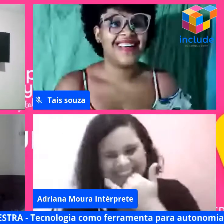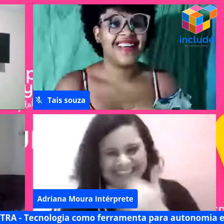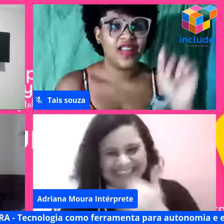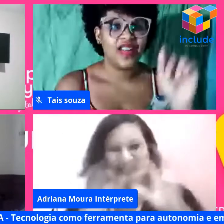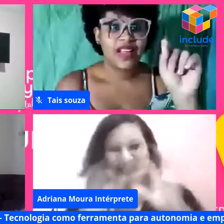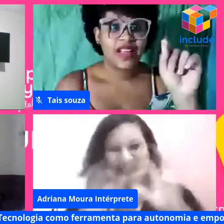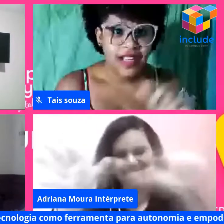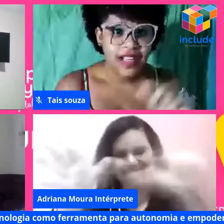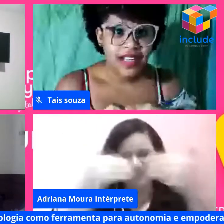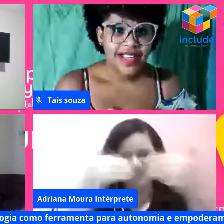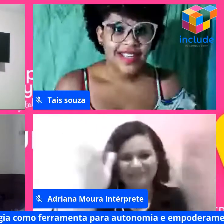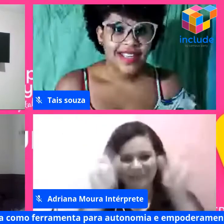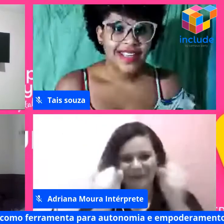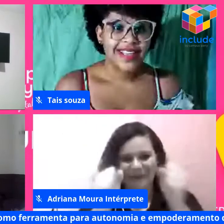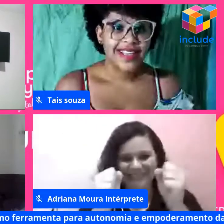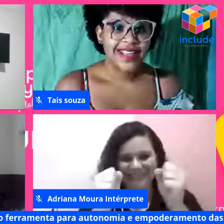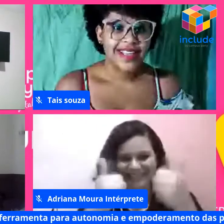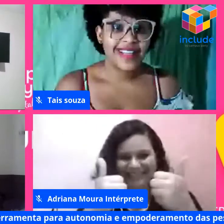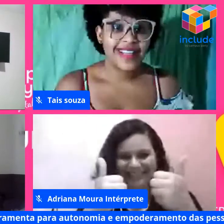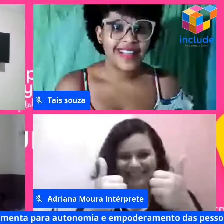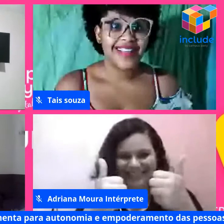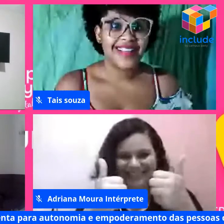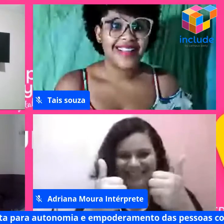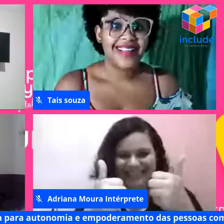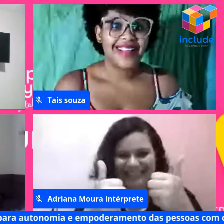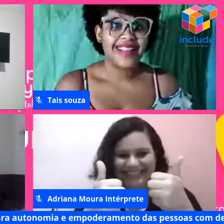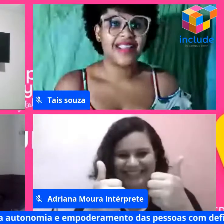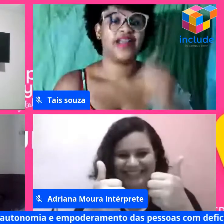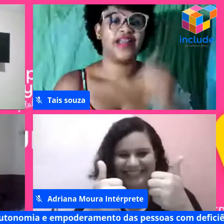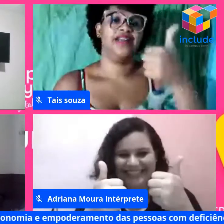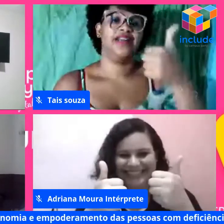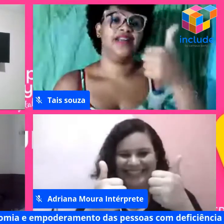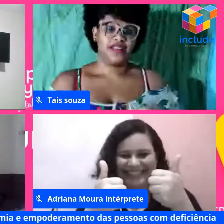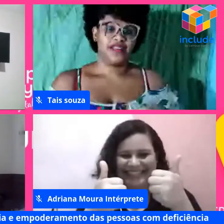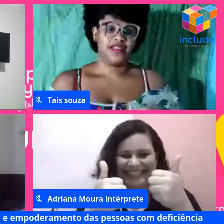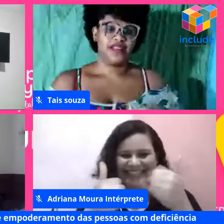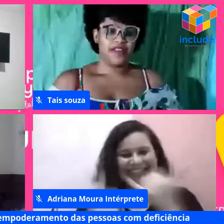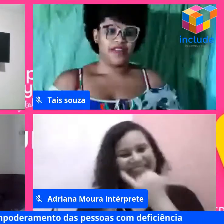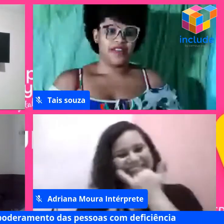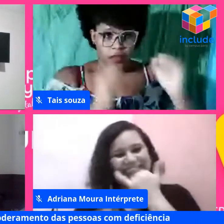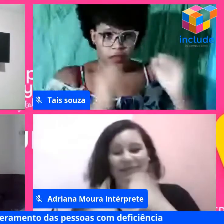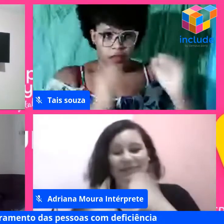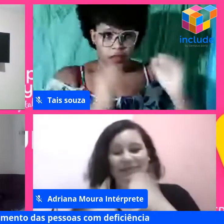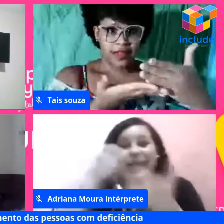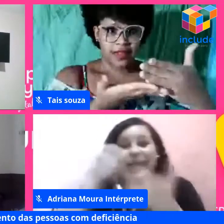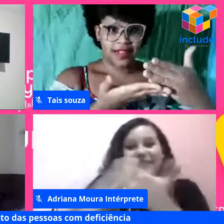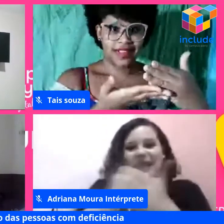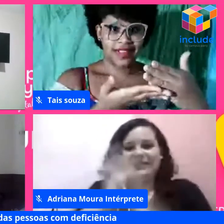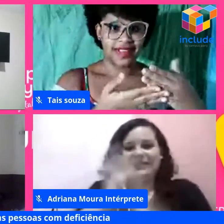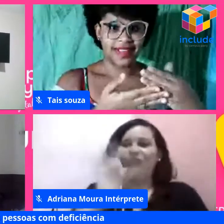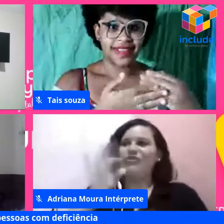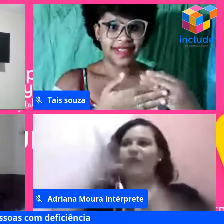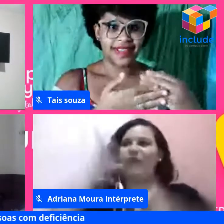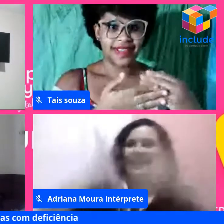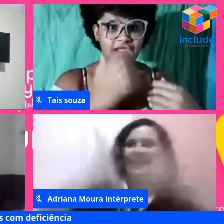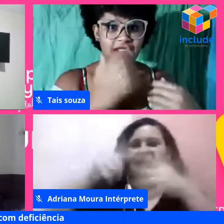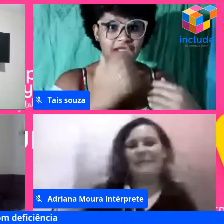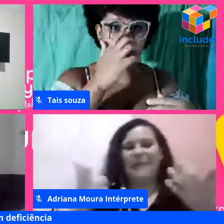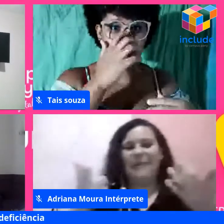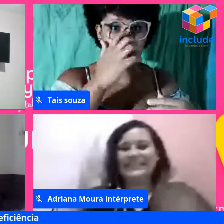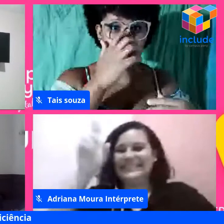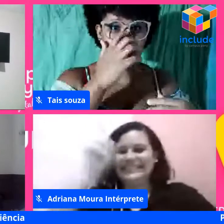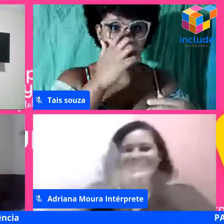Porque ela não tinha nenhuma obrigação de falar nos 100 libras. E a gente inventou aqui uma outra situação. Dá para falar,